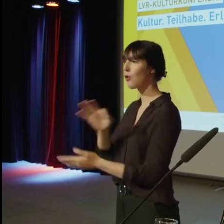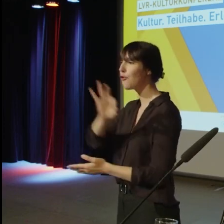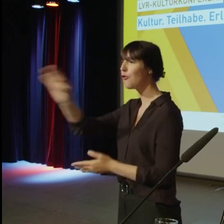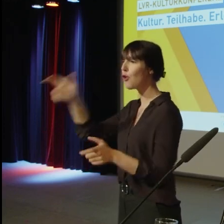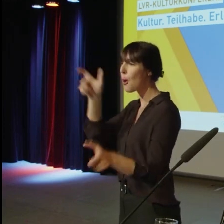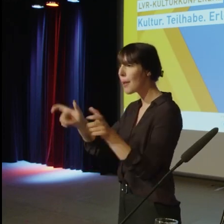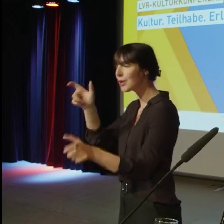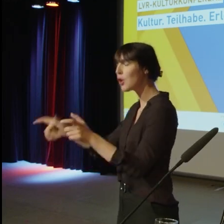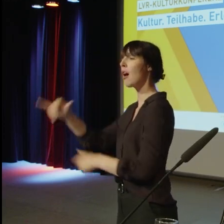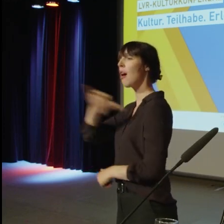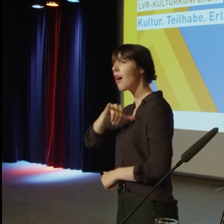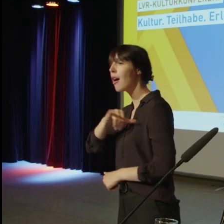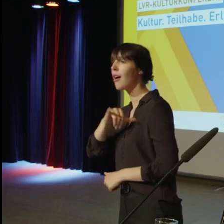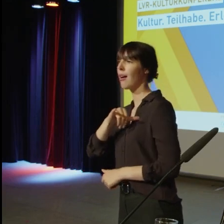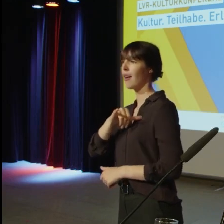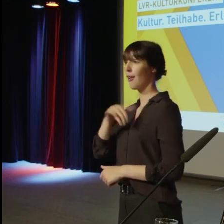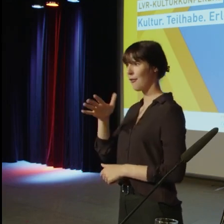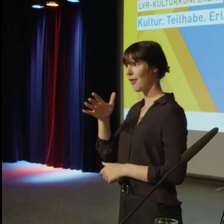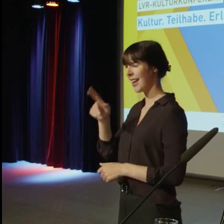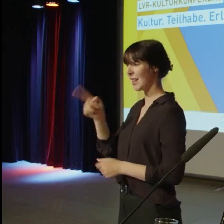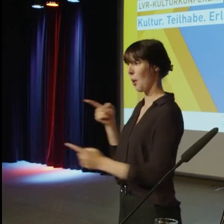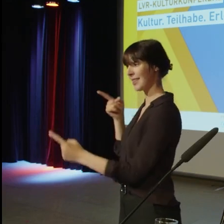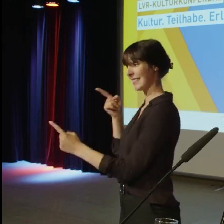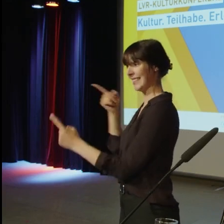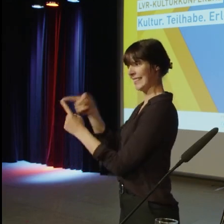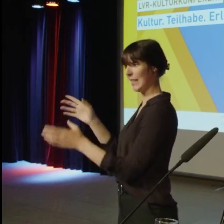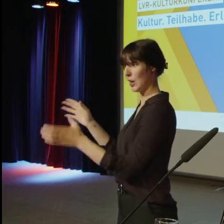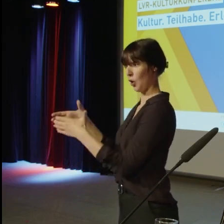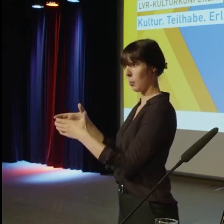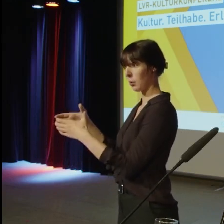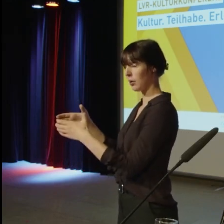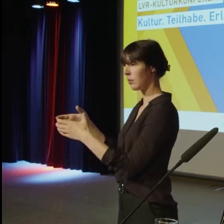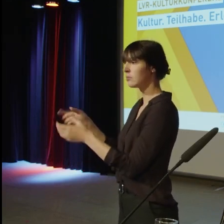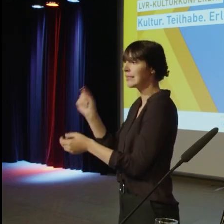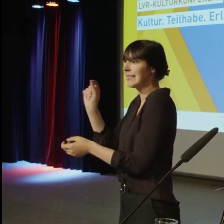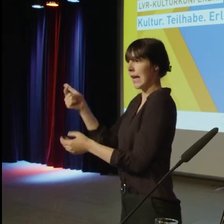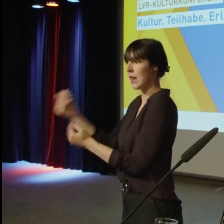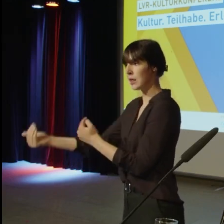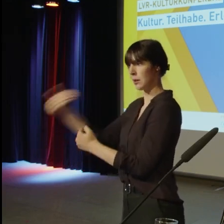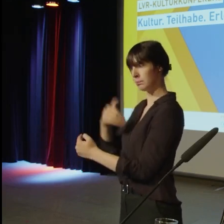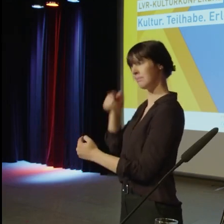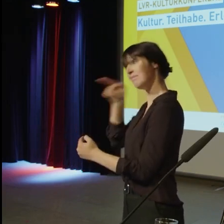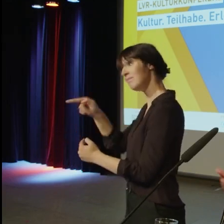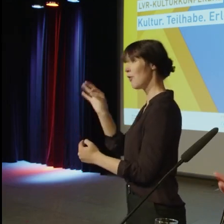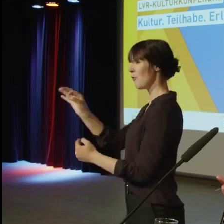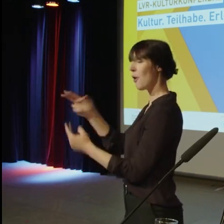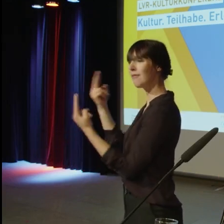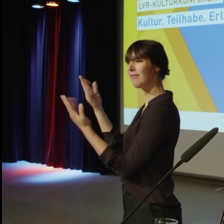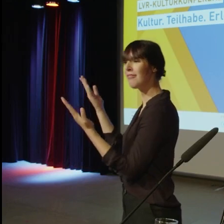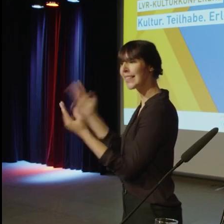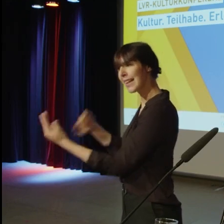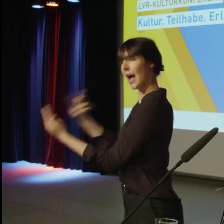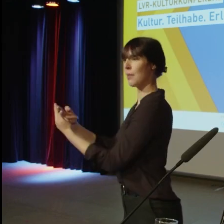was vielleicht auch Leuten gefällt, die sonst nicht kämen, meistens sehr, sehr erfolgreich sind. Ich habe das vor 2 Wochen erlebt, also ich bin großer